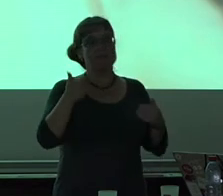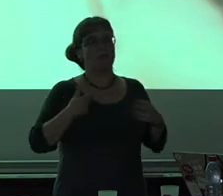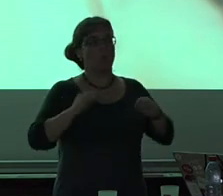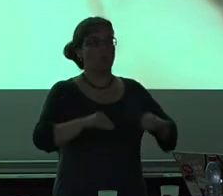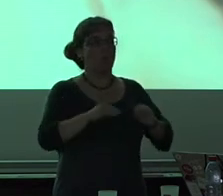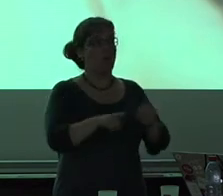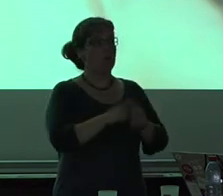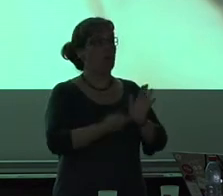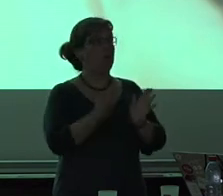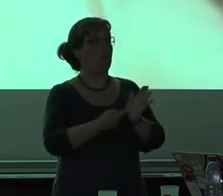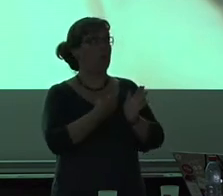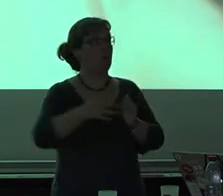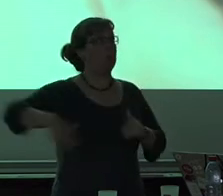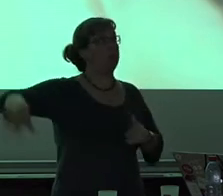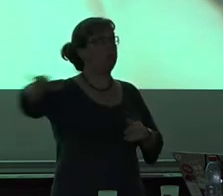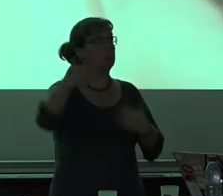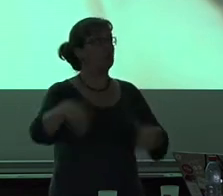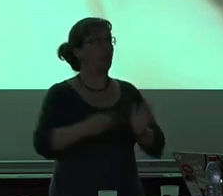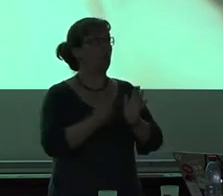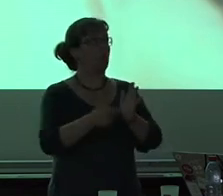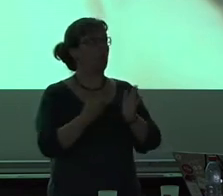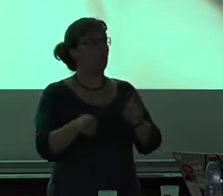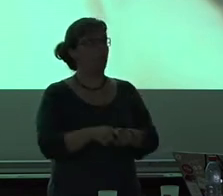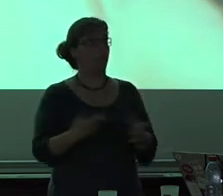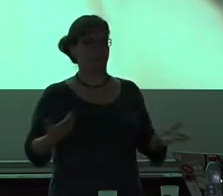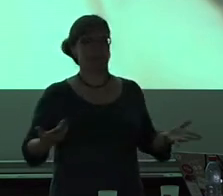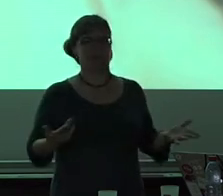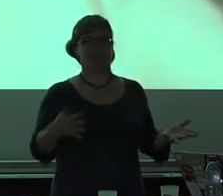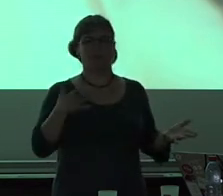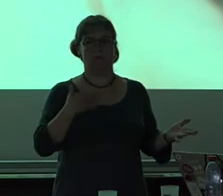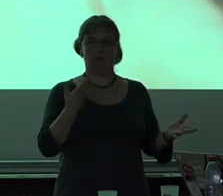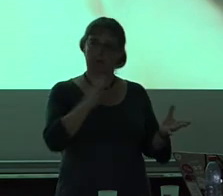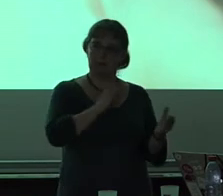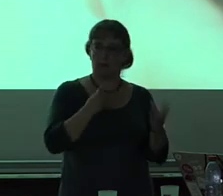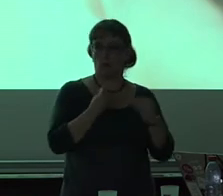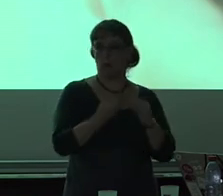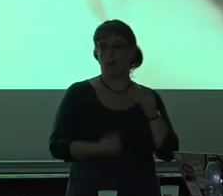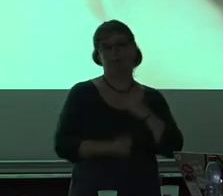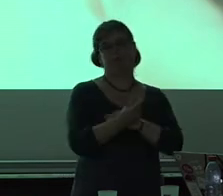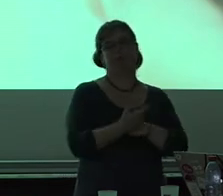trouve, de répéter quelque chose qui a déjà été fait par ailleurs. Donc ça vous donne une vraie plus-value.